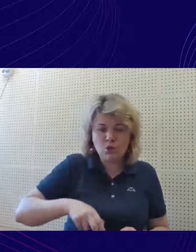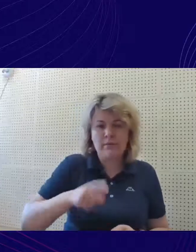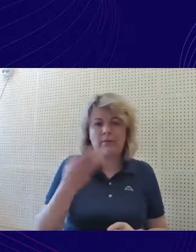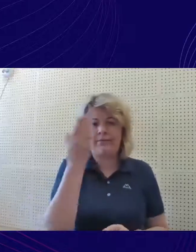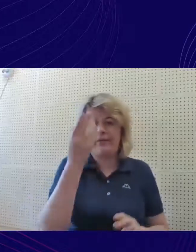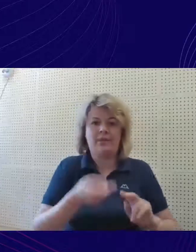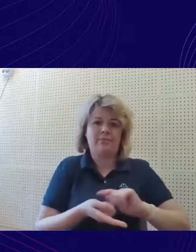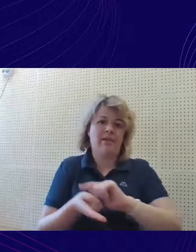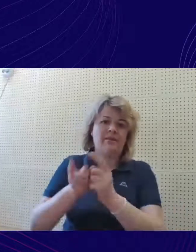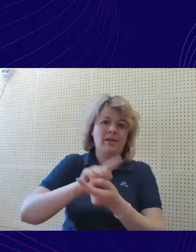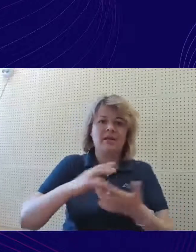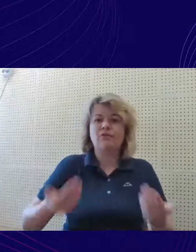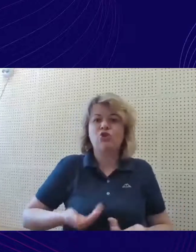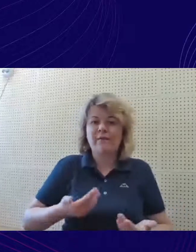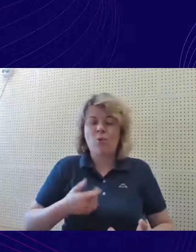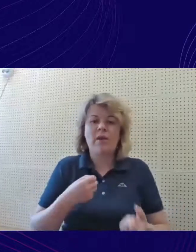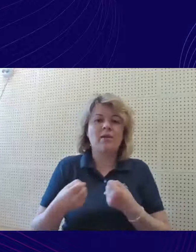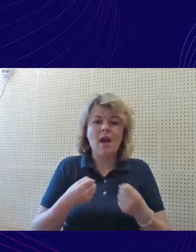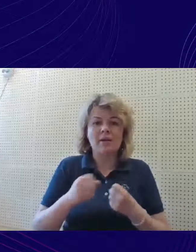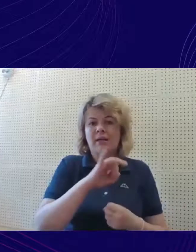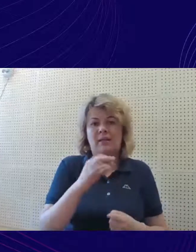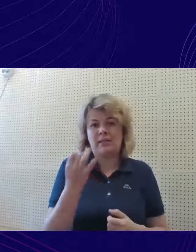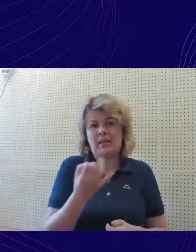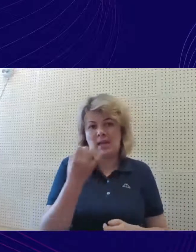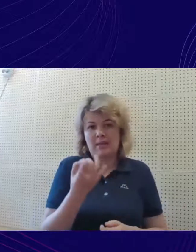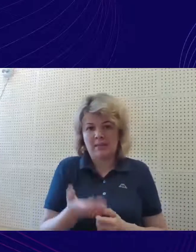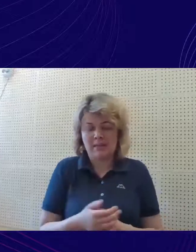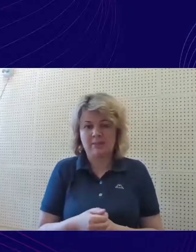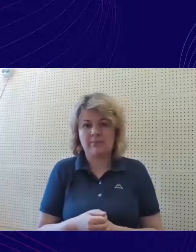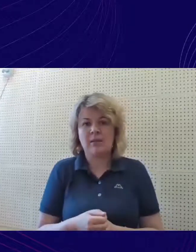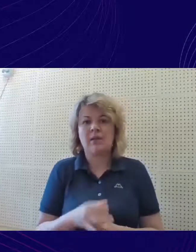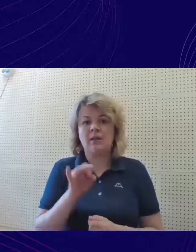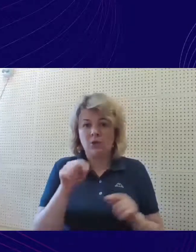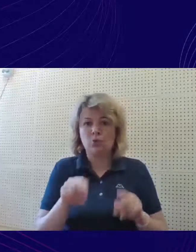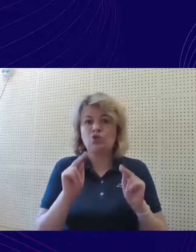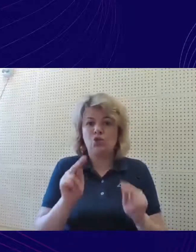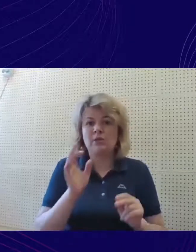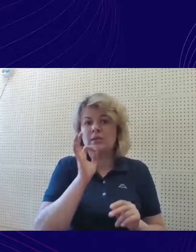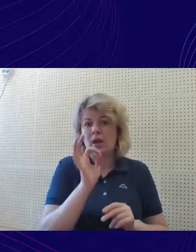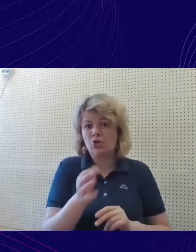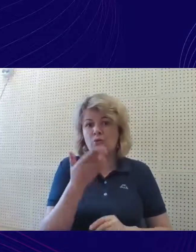превратился в живой, яркий и интересный. И тут вот, честно вам скажу,